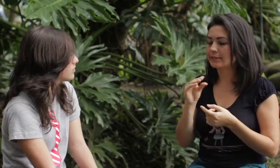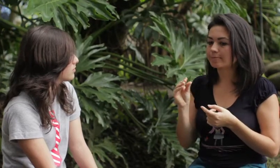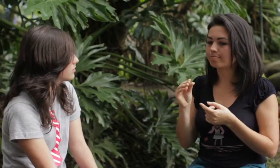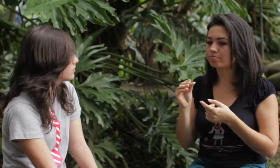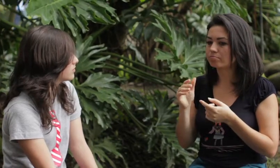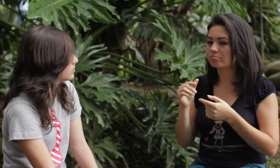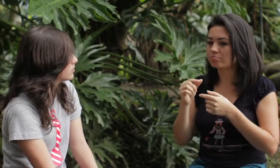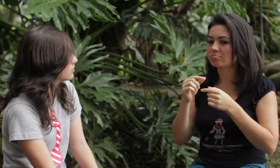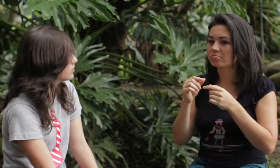Y